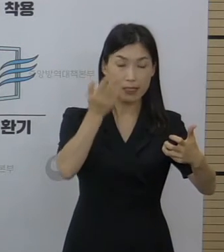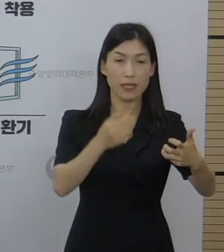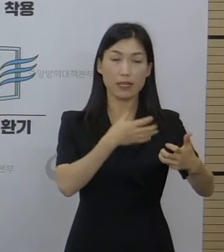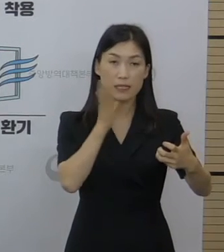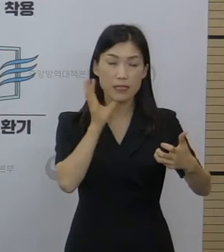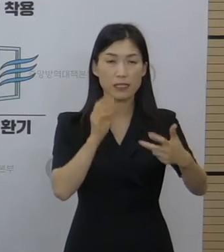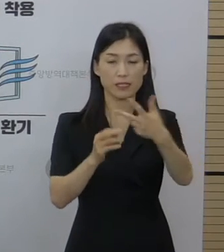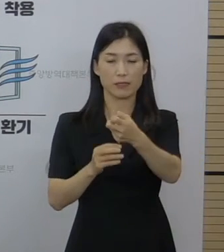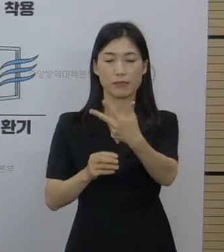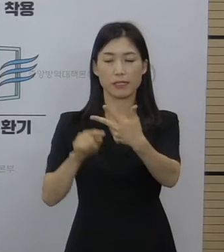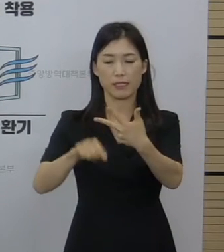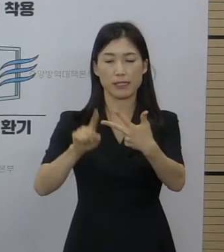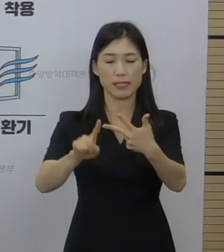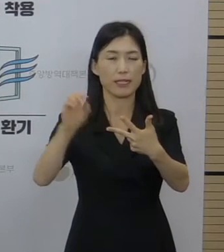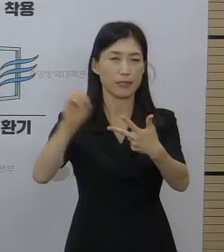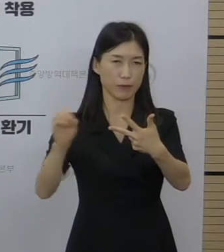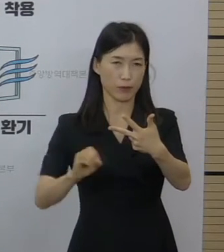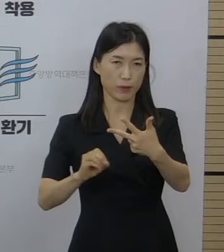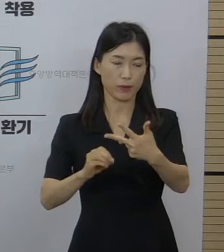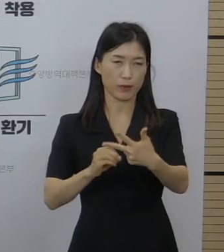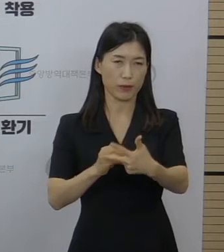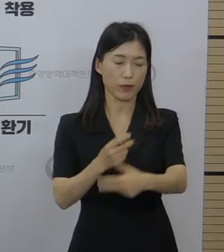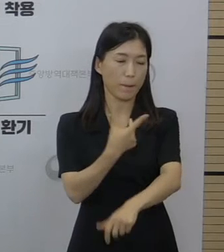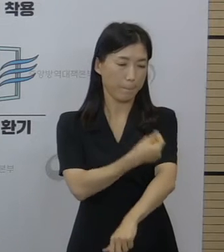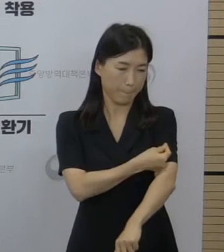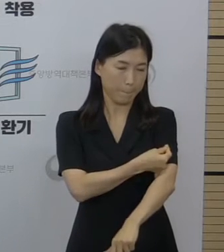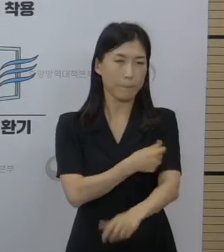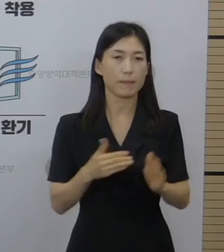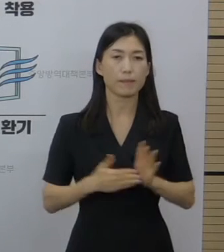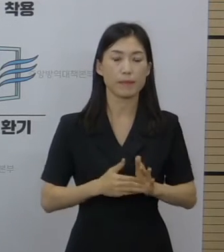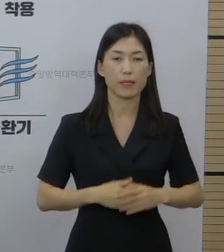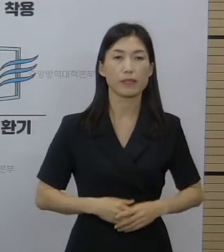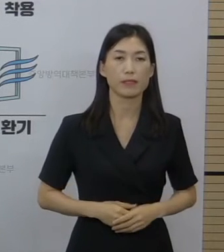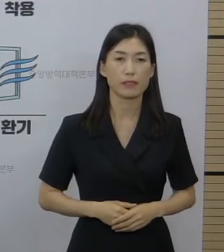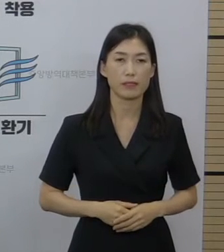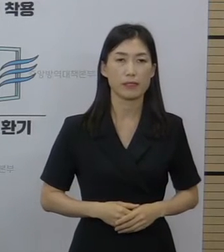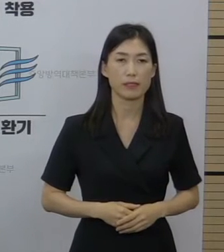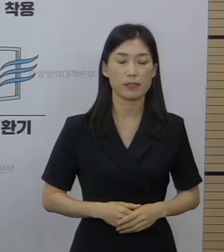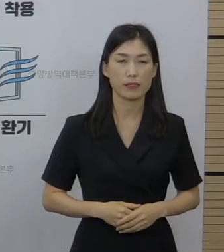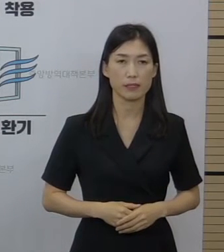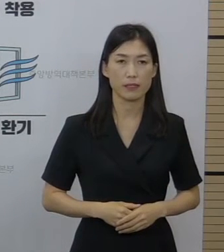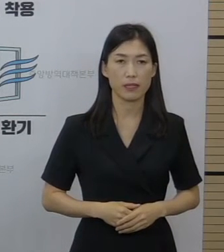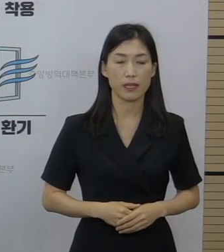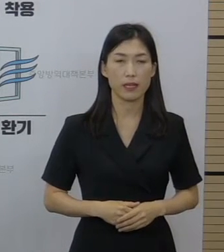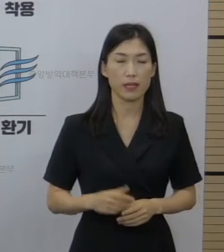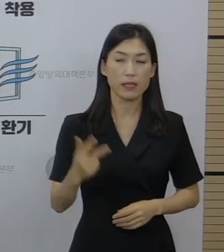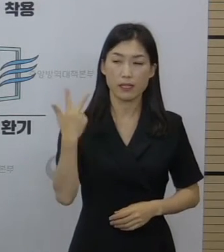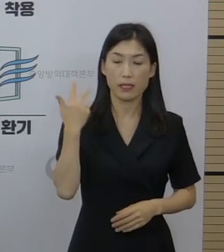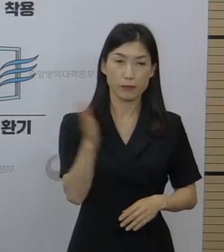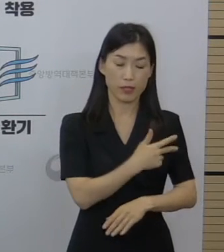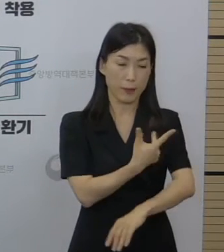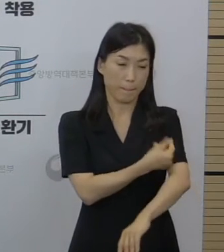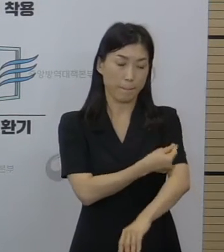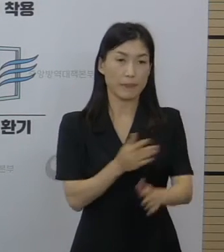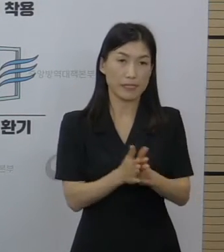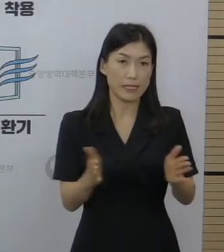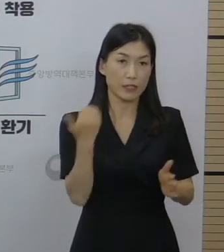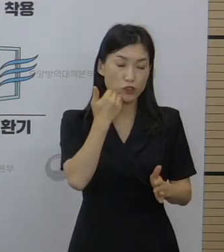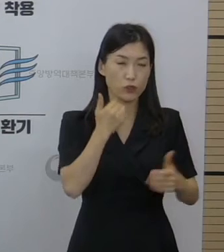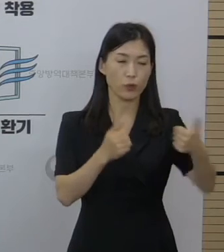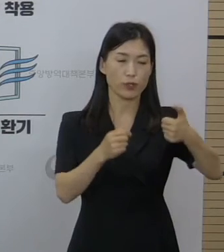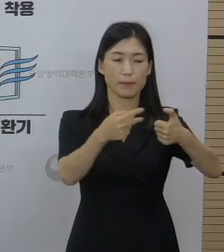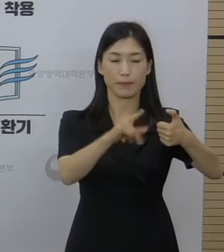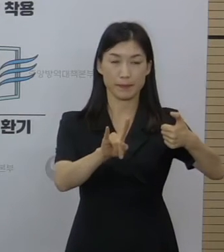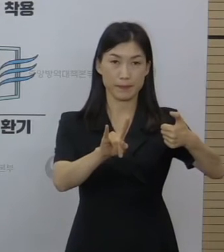어르신은 77.1%가 접종을 완료하신 상황입니다. 지난주부터 접종이 시작된